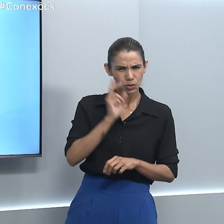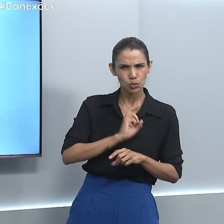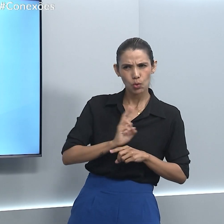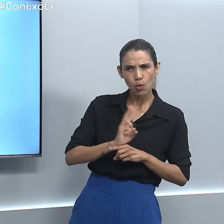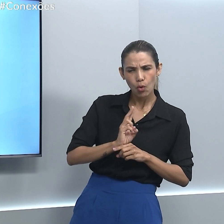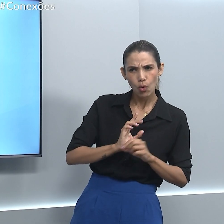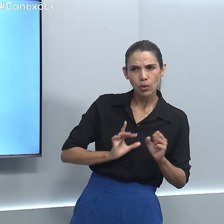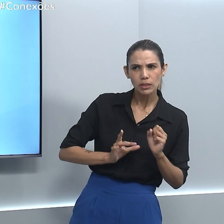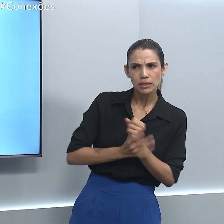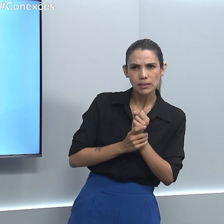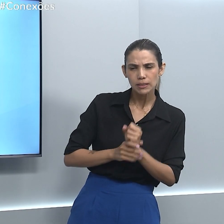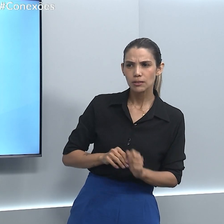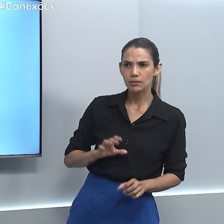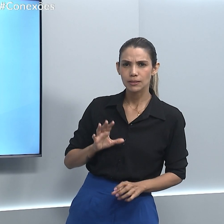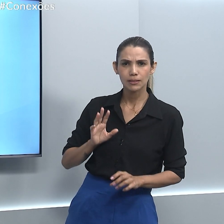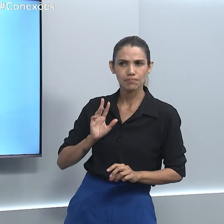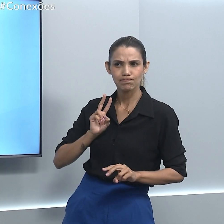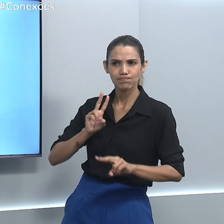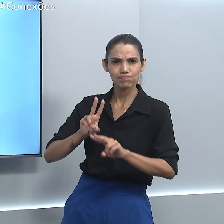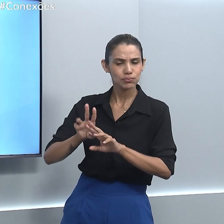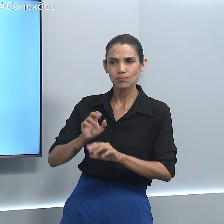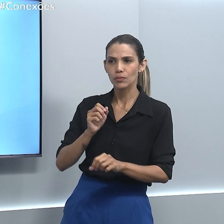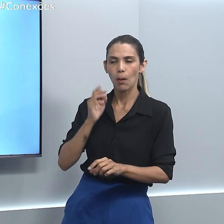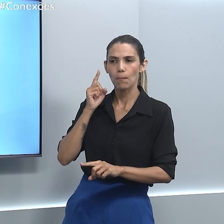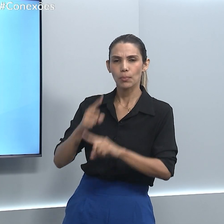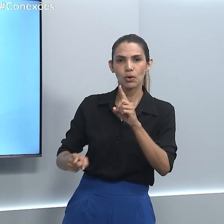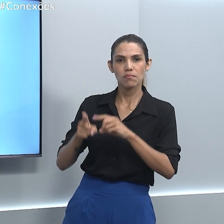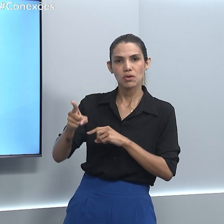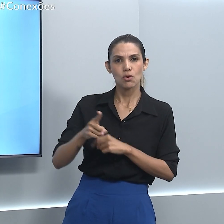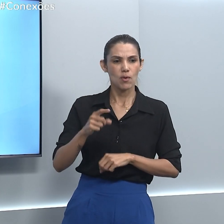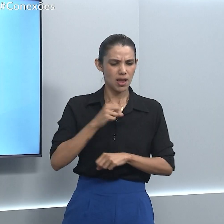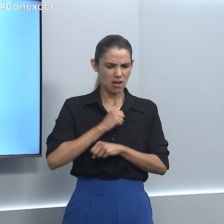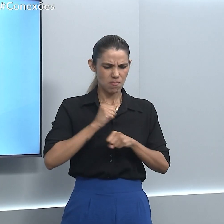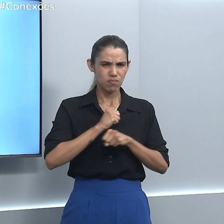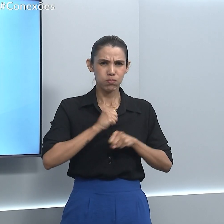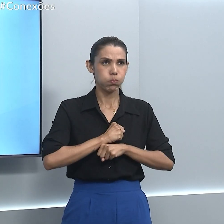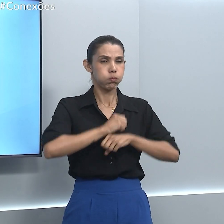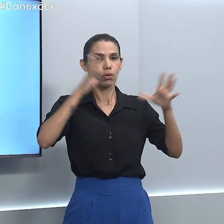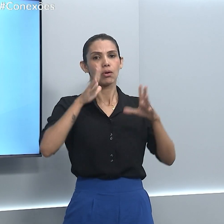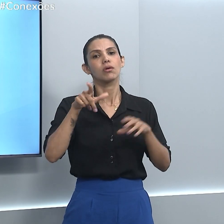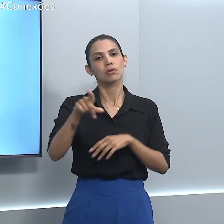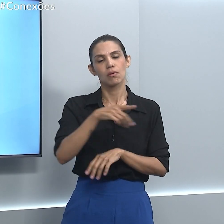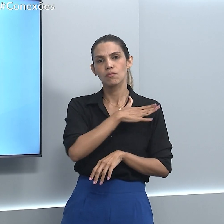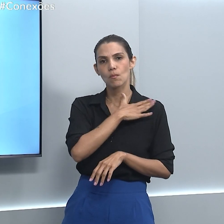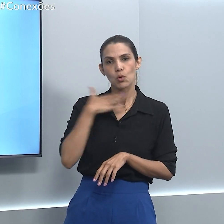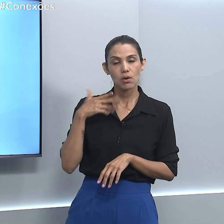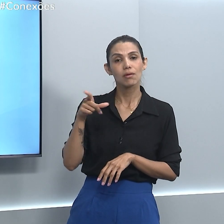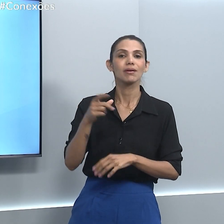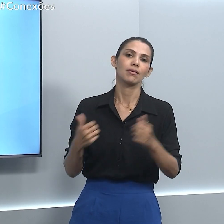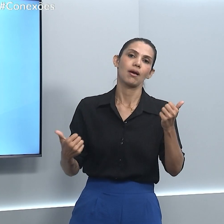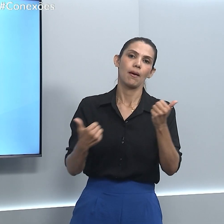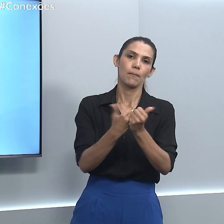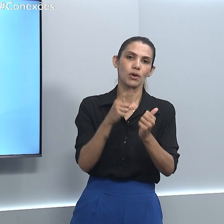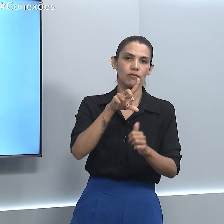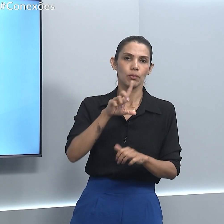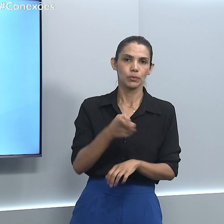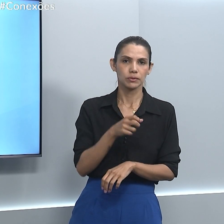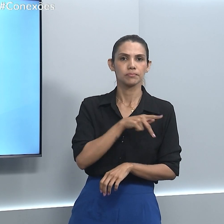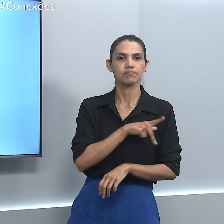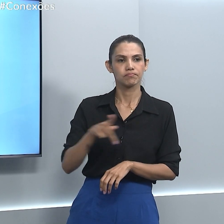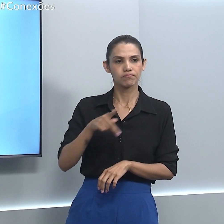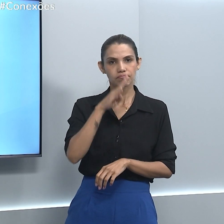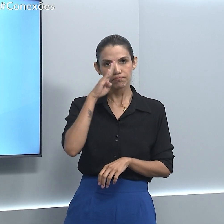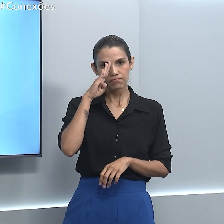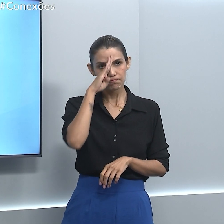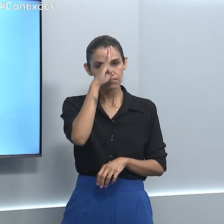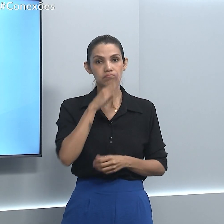a bomba e se matou. Ele era apoiador do ex-presidente Jair Bolsonaro e foi candidato a vereador pelo